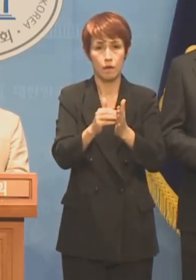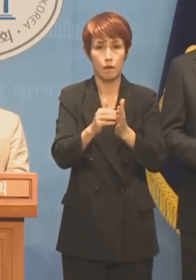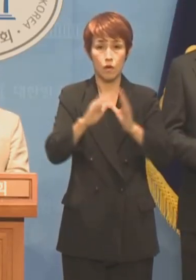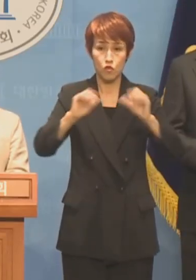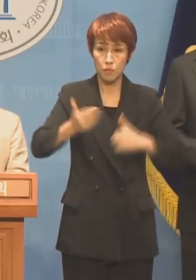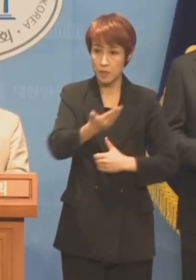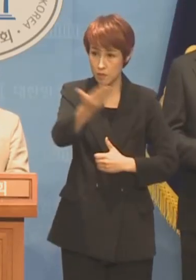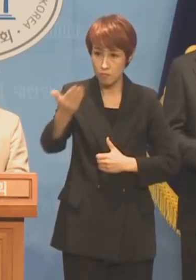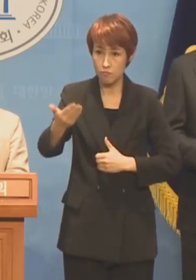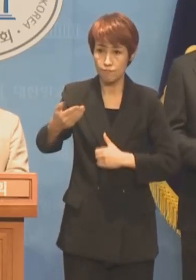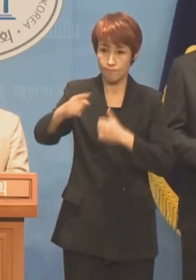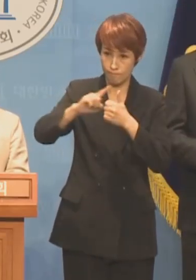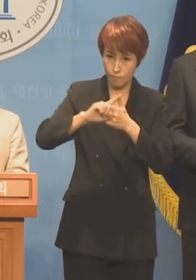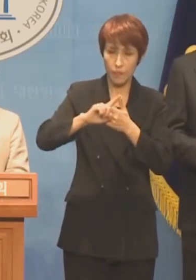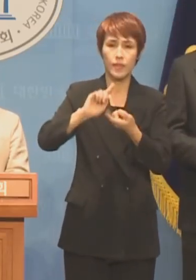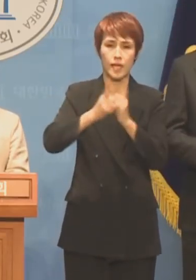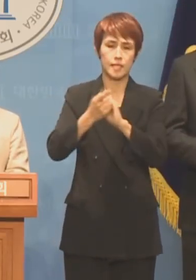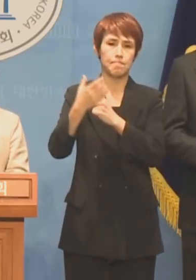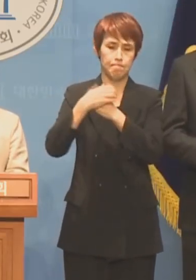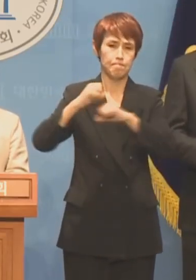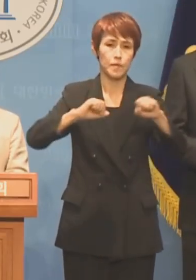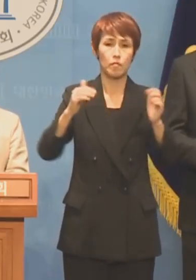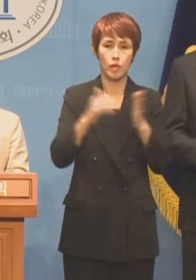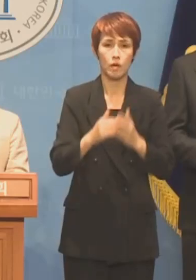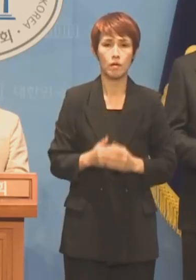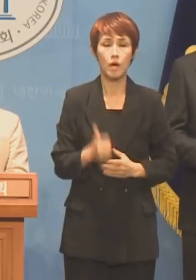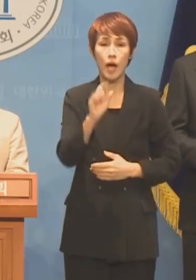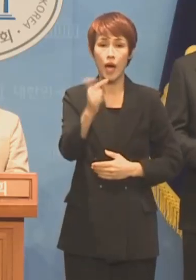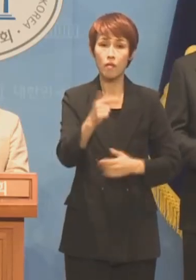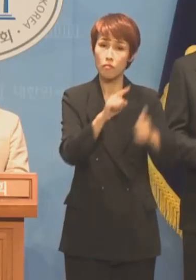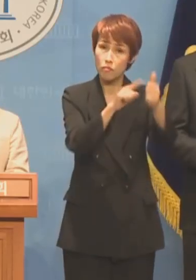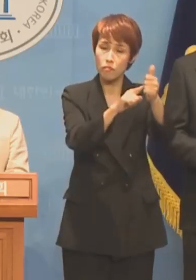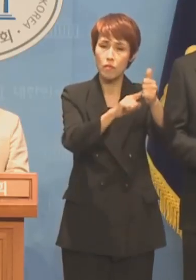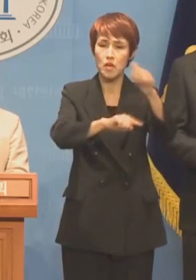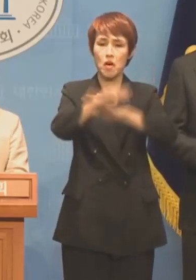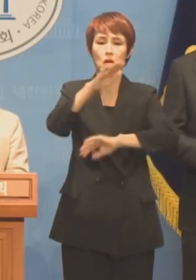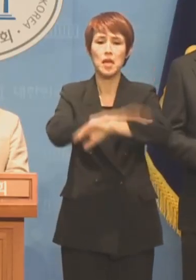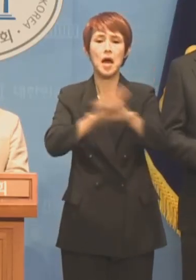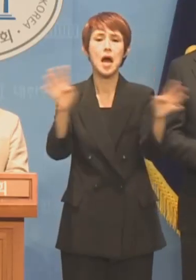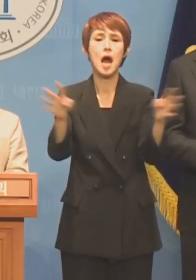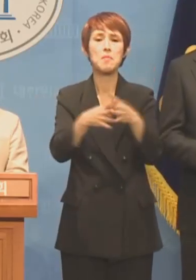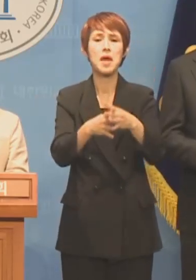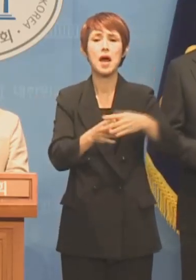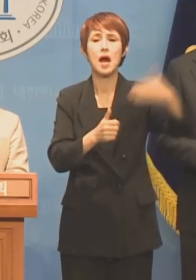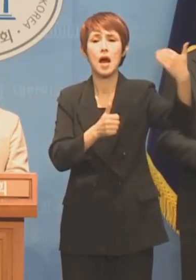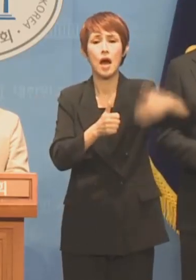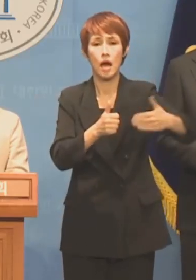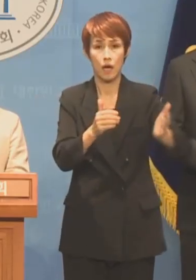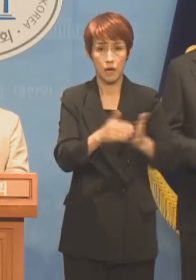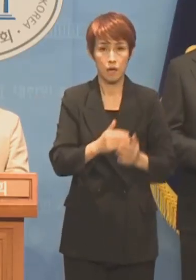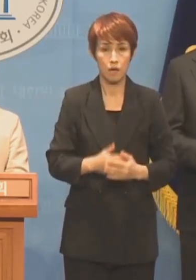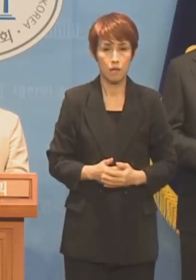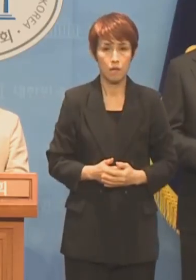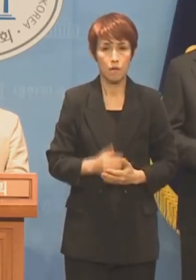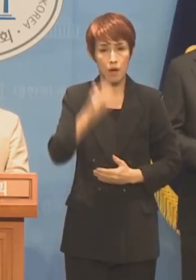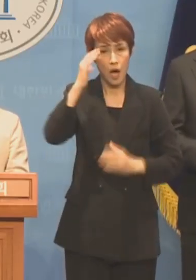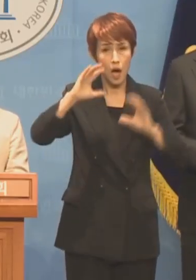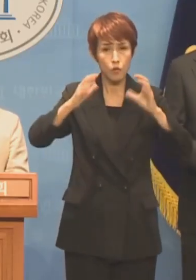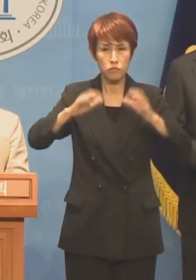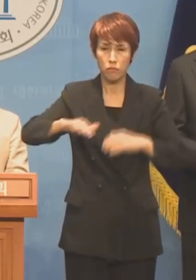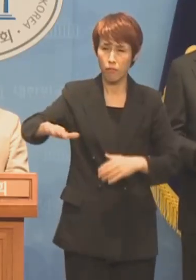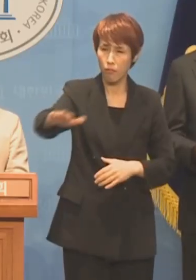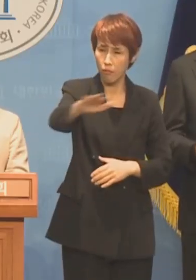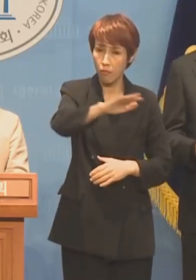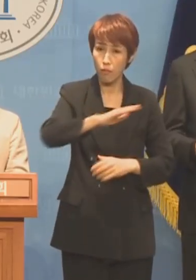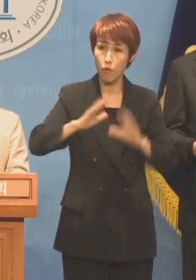국민을 대의한 것입니다. 그런데 한 총리는 여야가 합의해 오라고 했습니다. 대한민국 거의